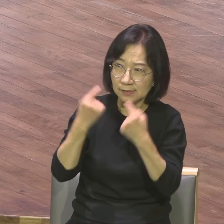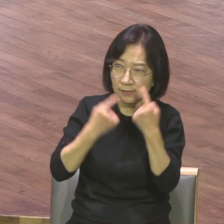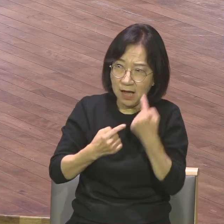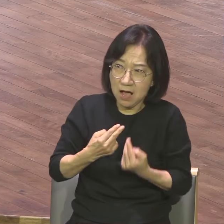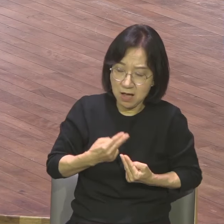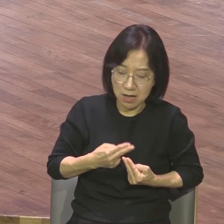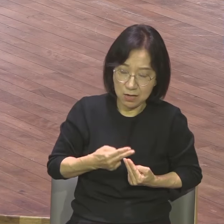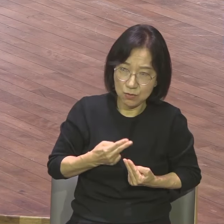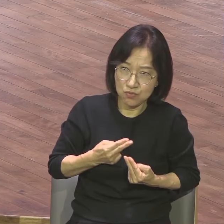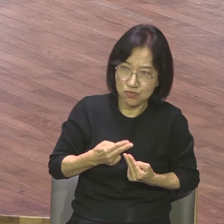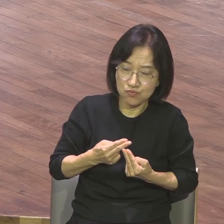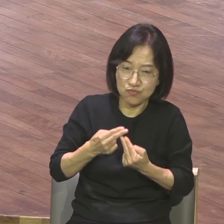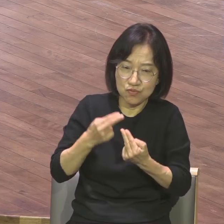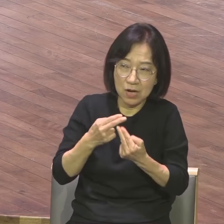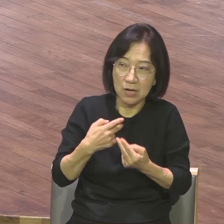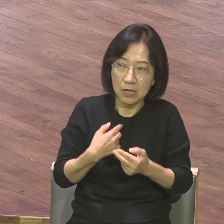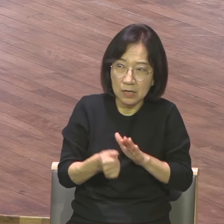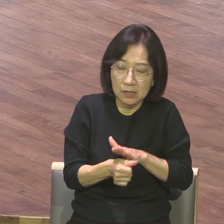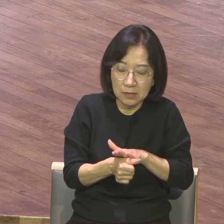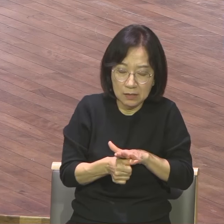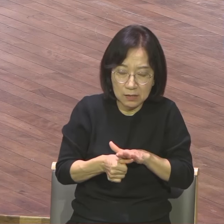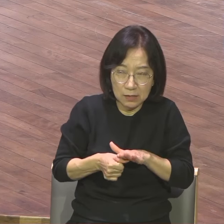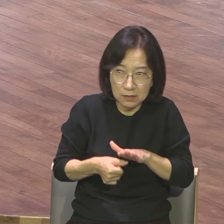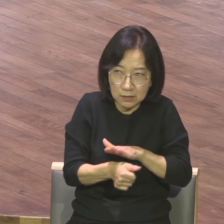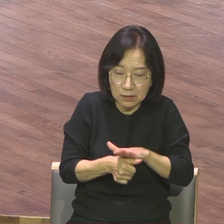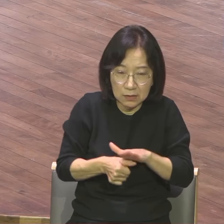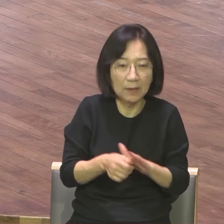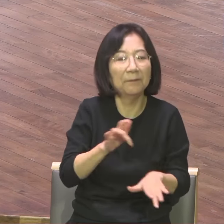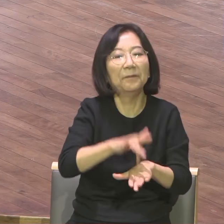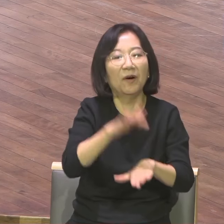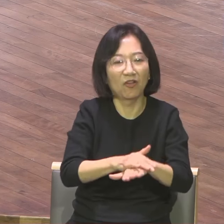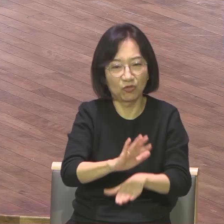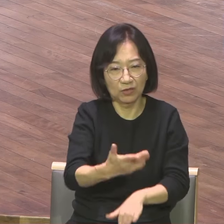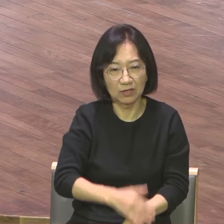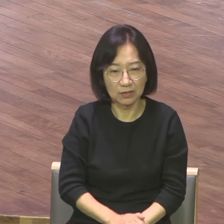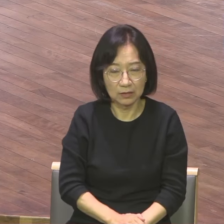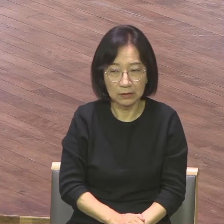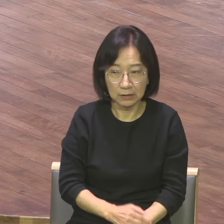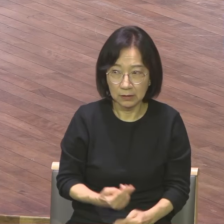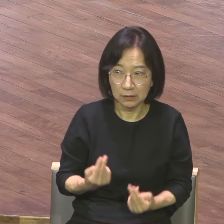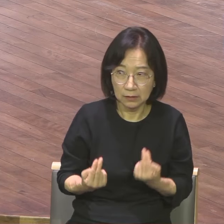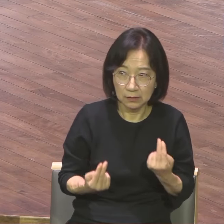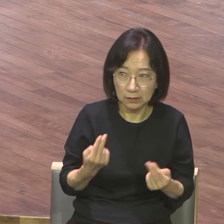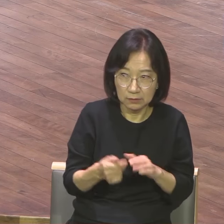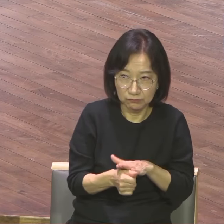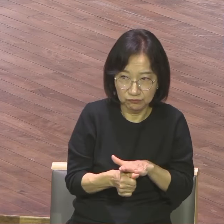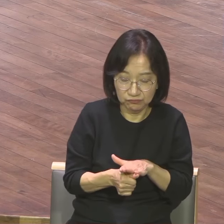되느냐? 자존감이 낮아져 버려요. 열등없이 찌들려.